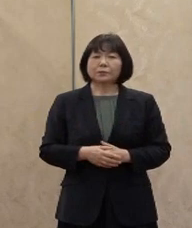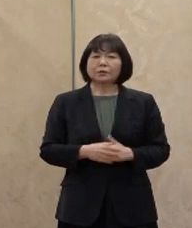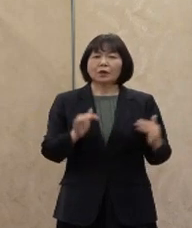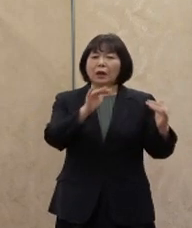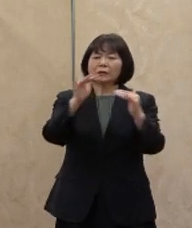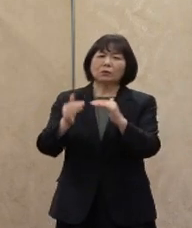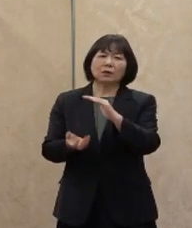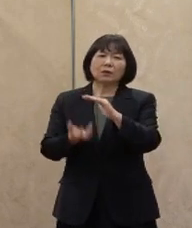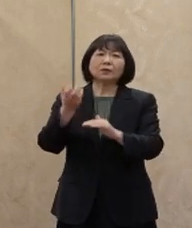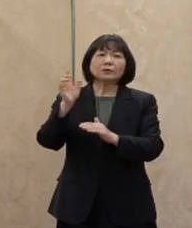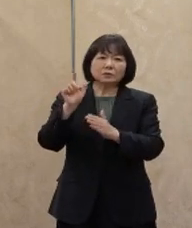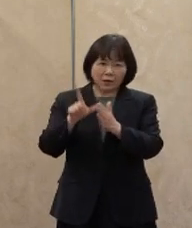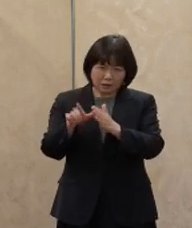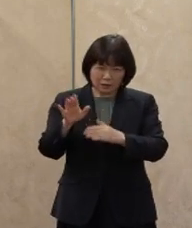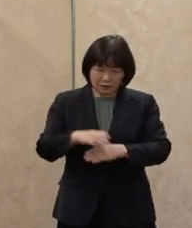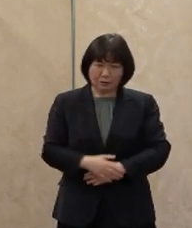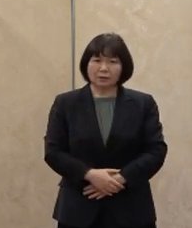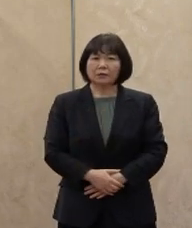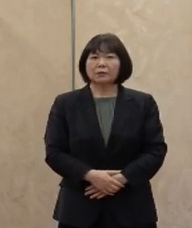し、あの